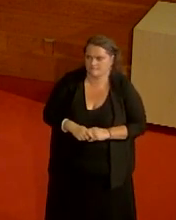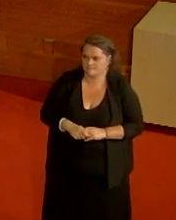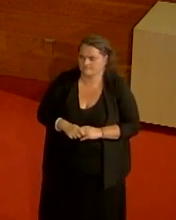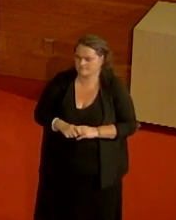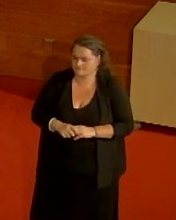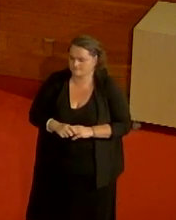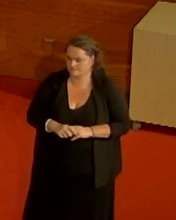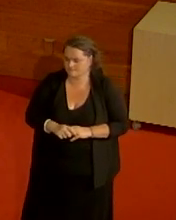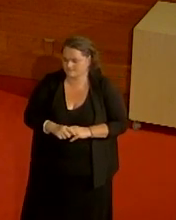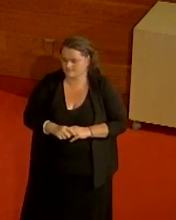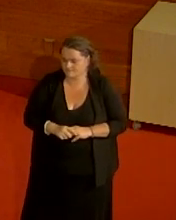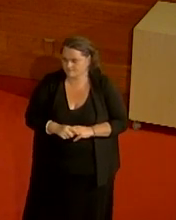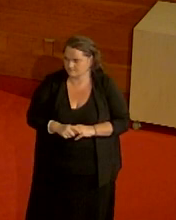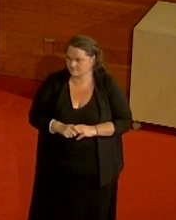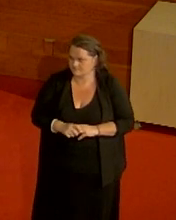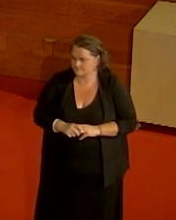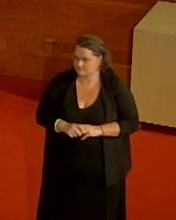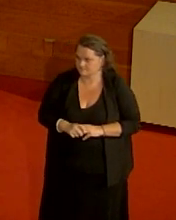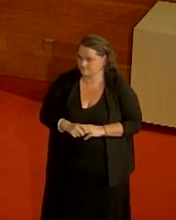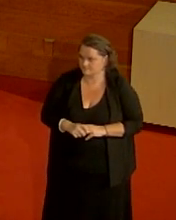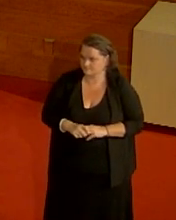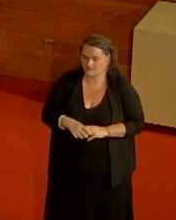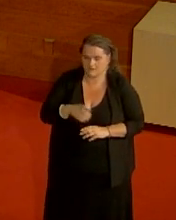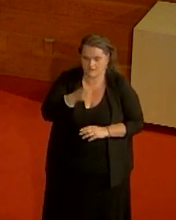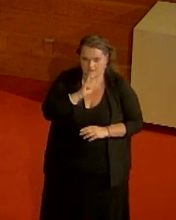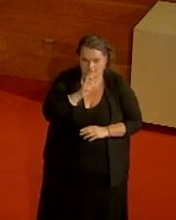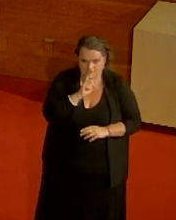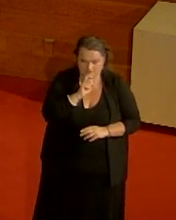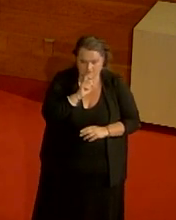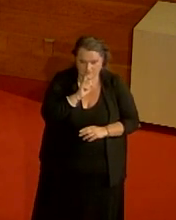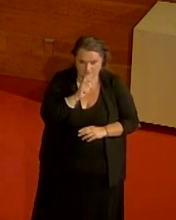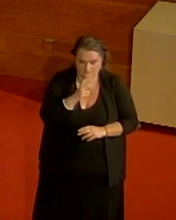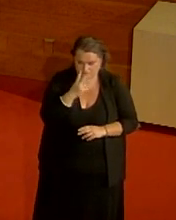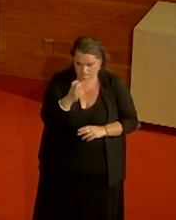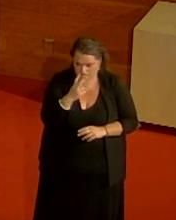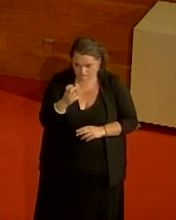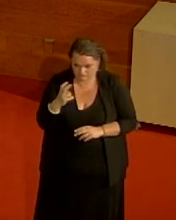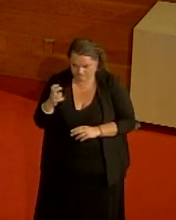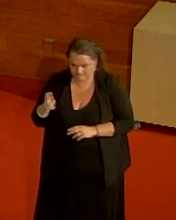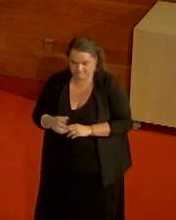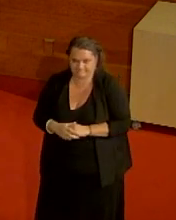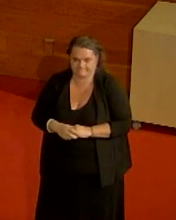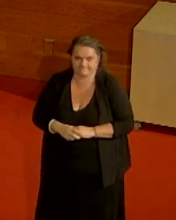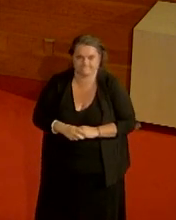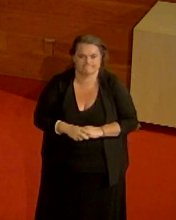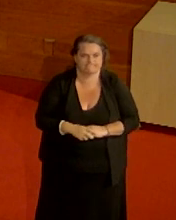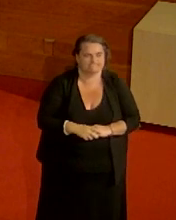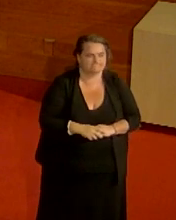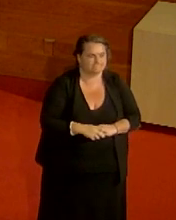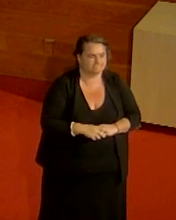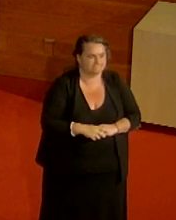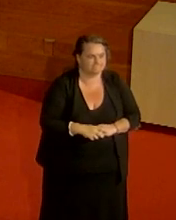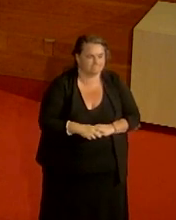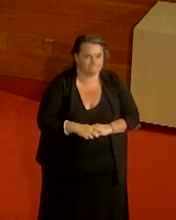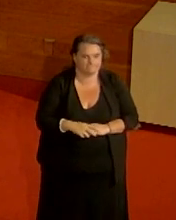e eh de esas dificultades que nos encontramos y que permiten eh eh reiterar